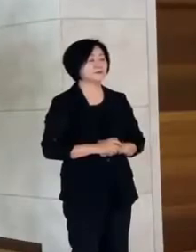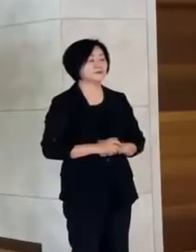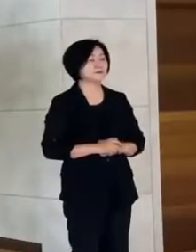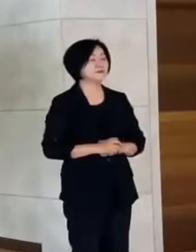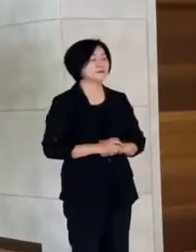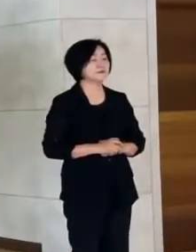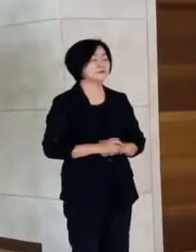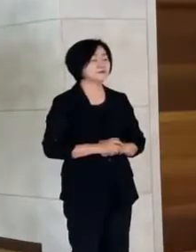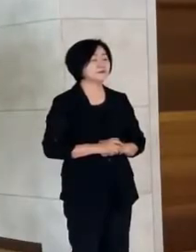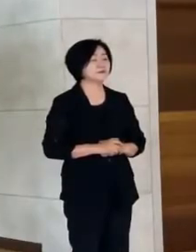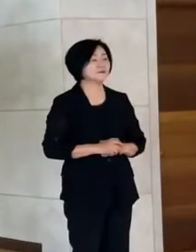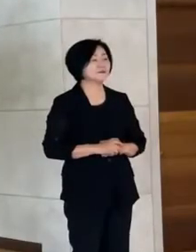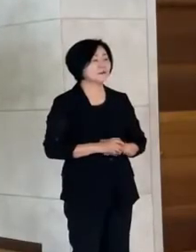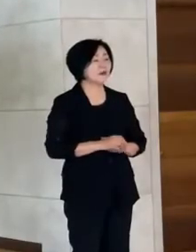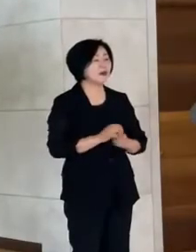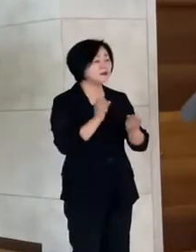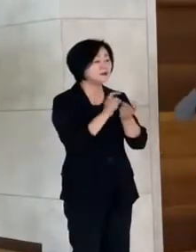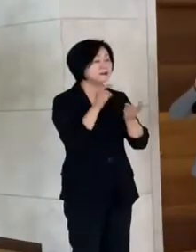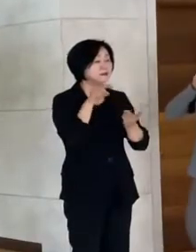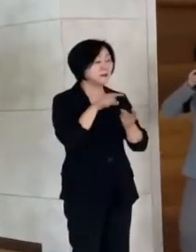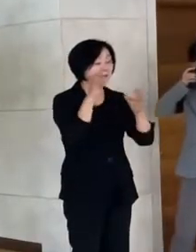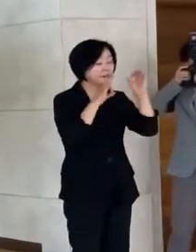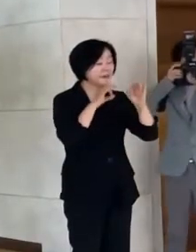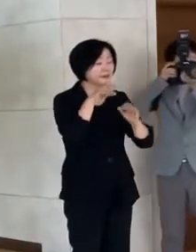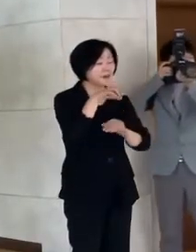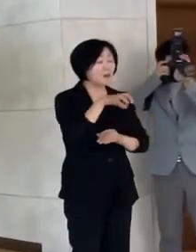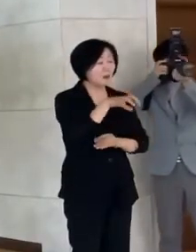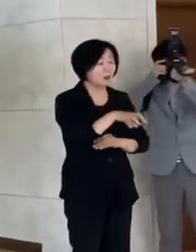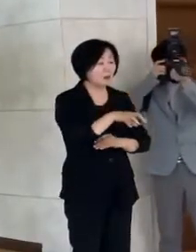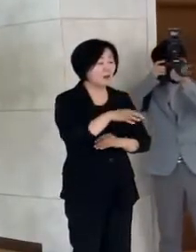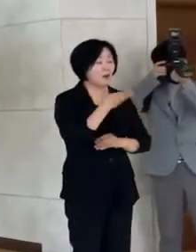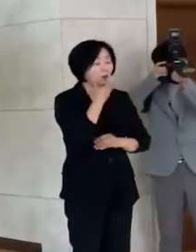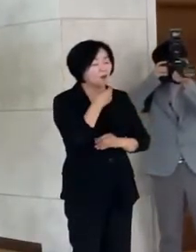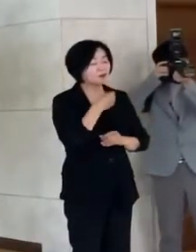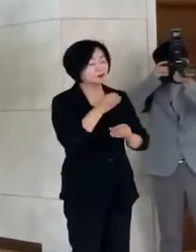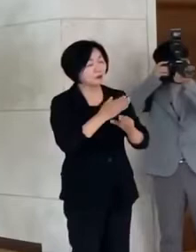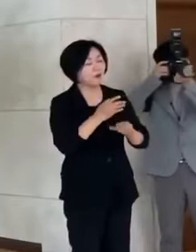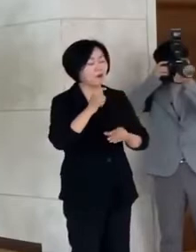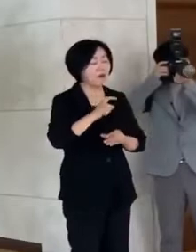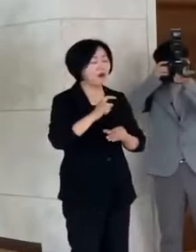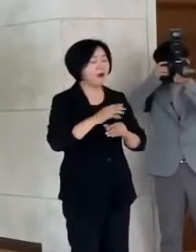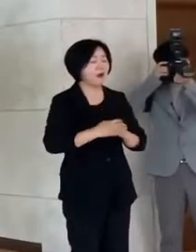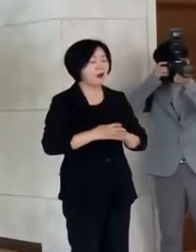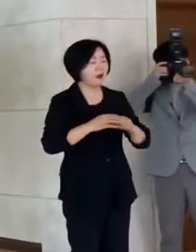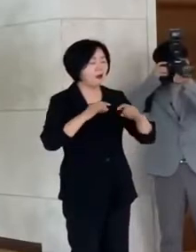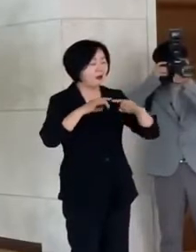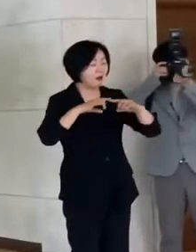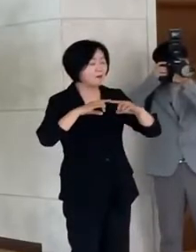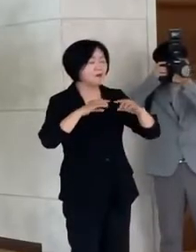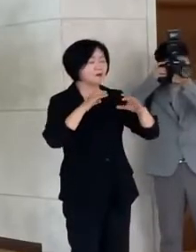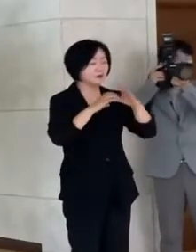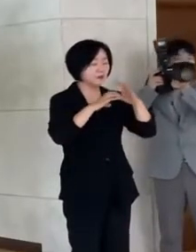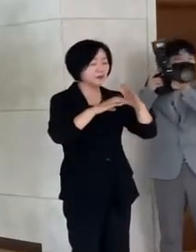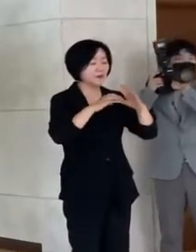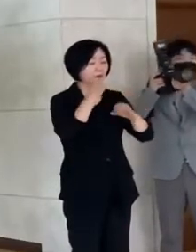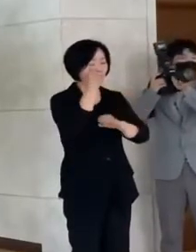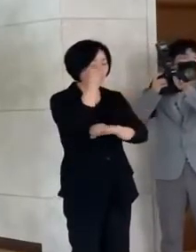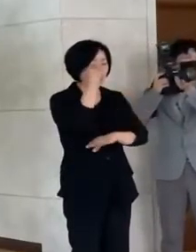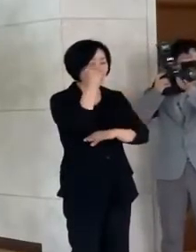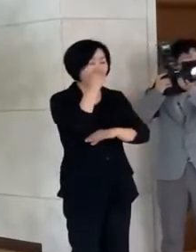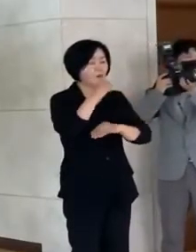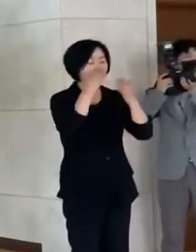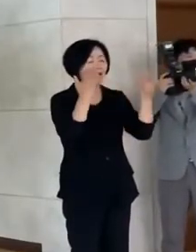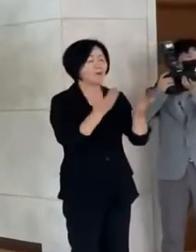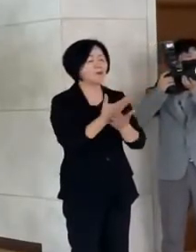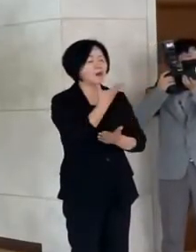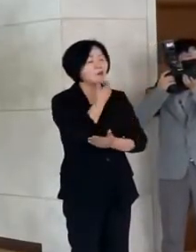또한 현장 중심 복지 역량 강화, 촘촘한 복지 네트워크를 바탕으로 모두가